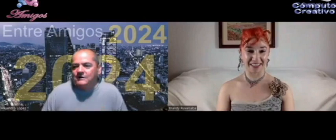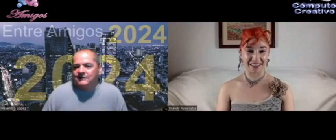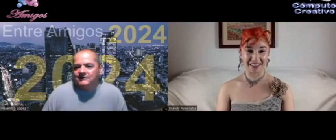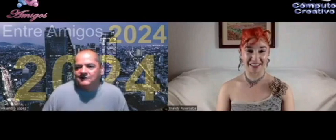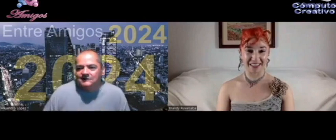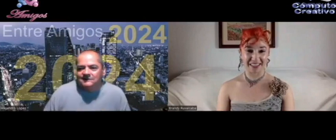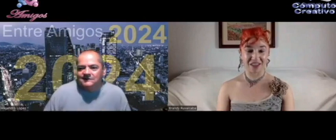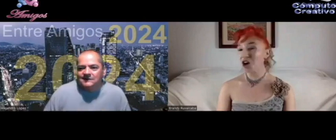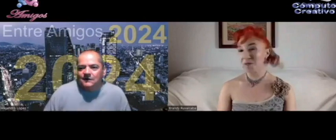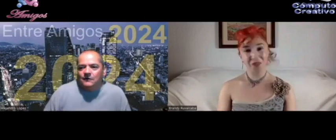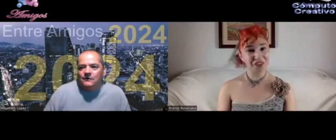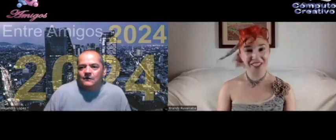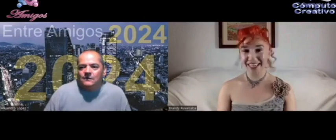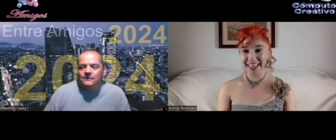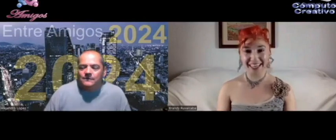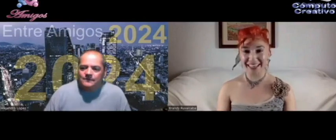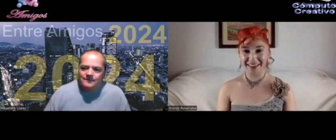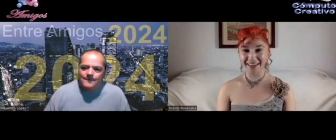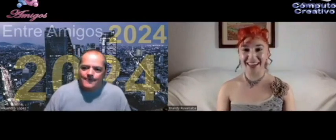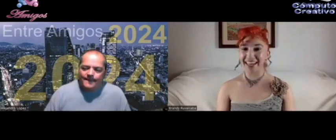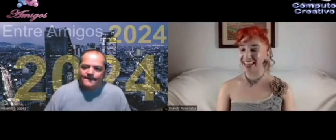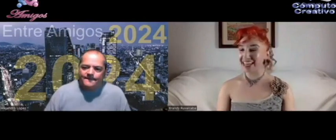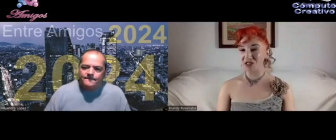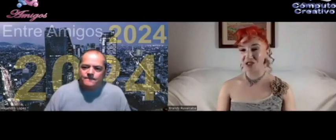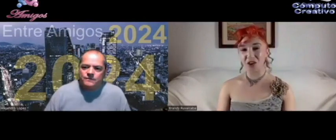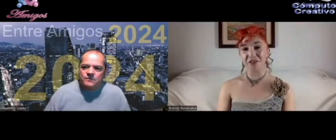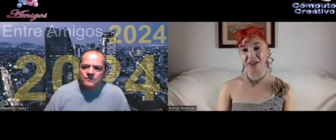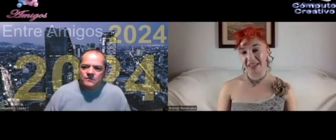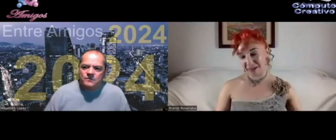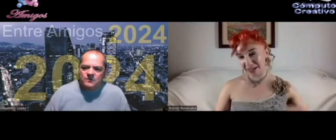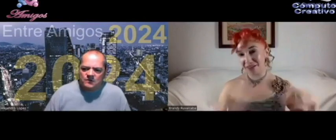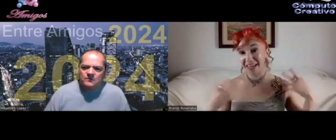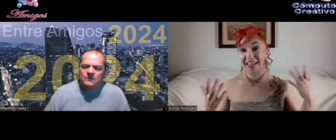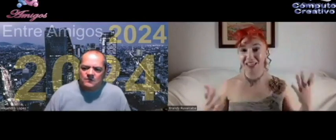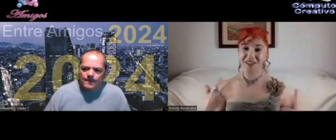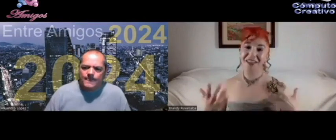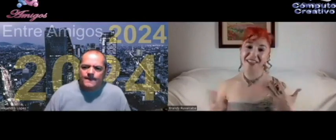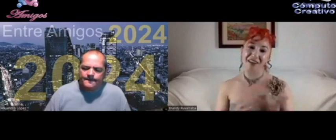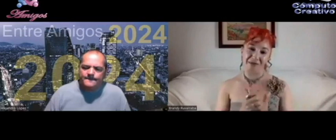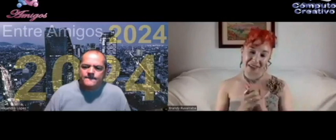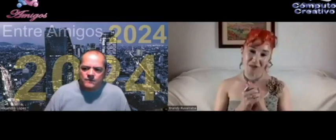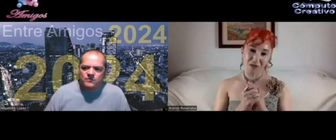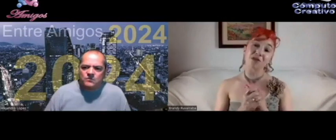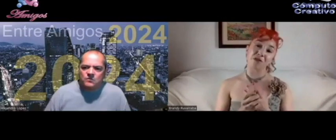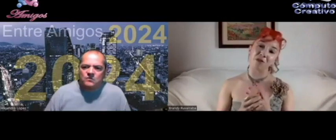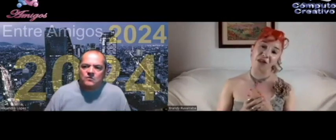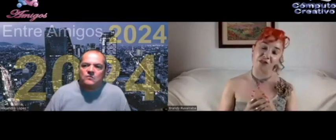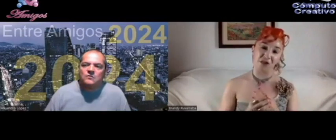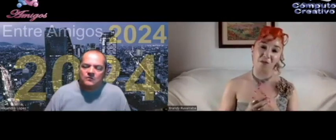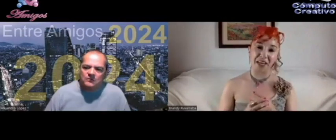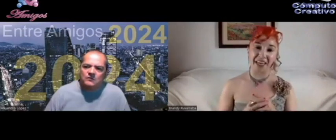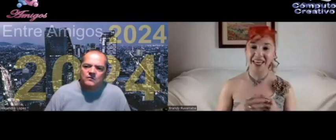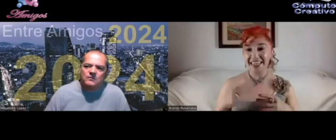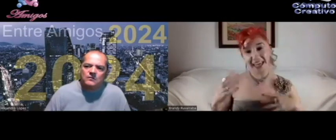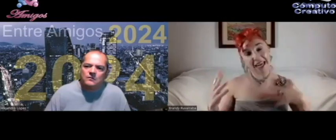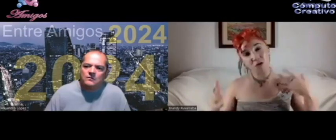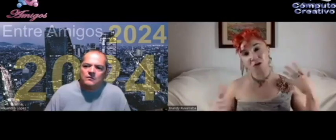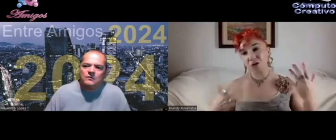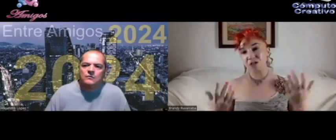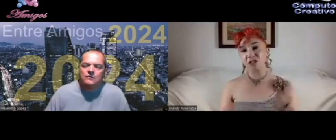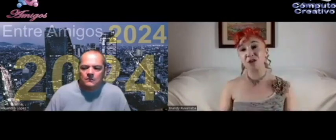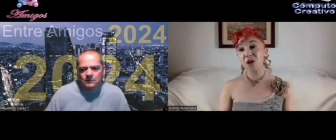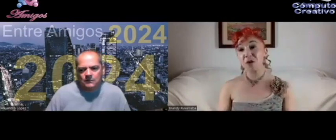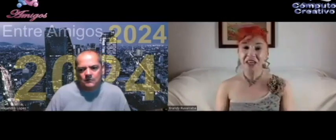gustó? No tiene nada que ver. La mayoría de las personas que lo aprenden justo es por eso, ¿no? Porque tienen